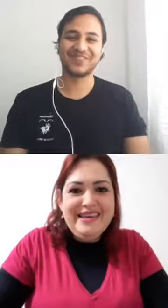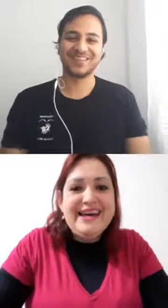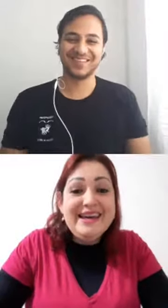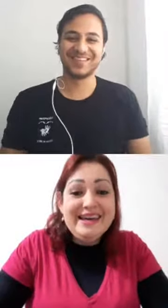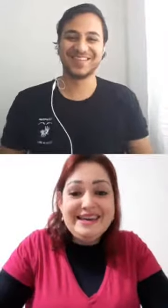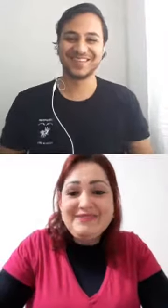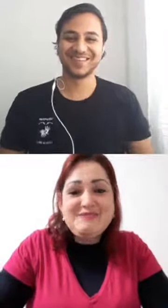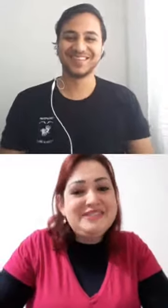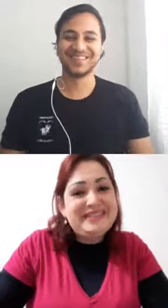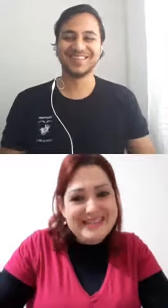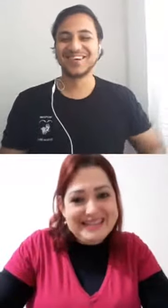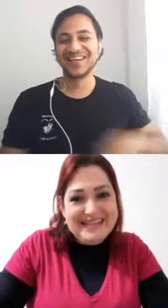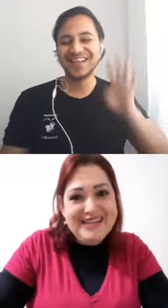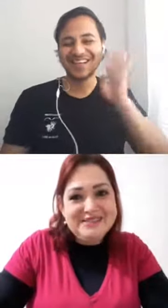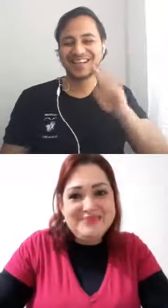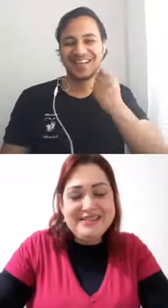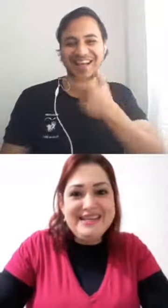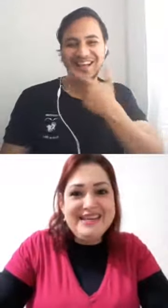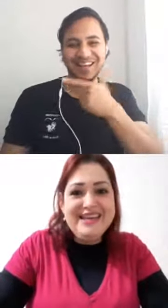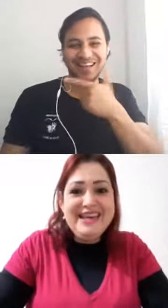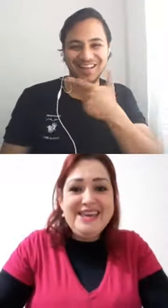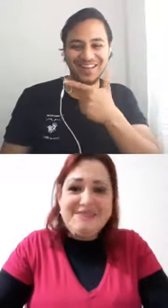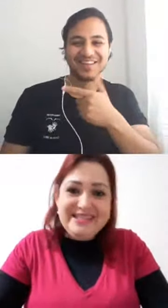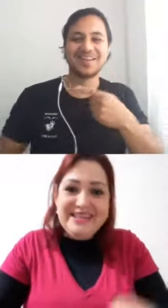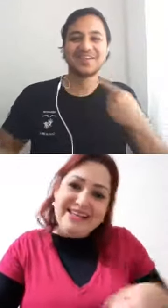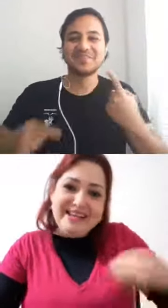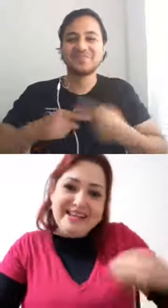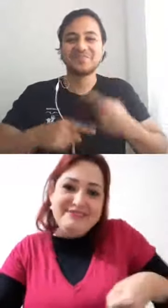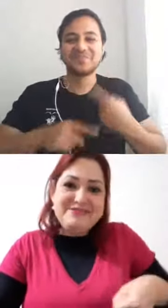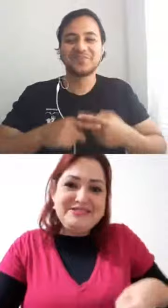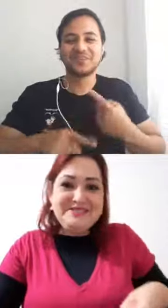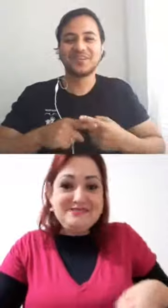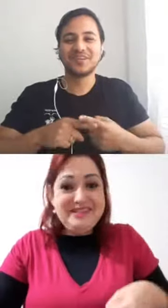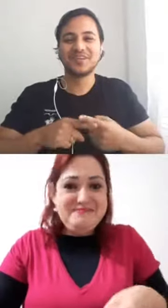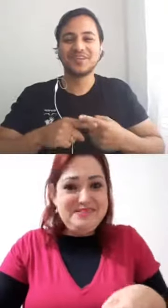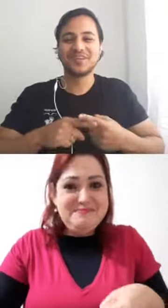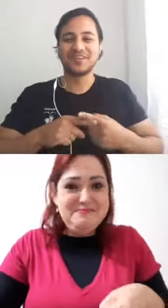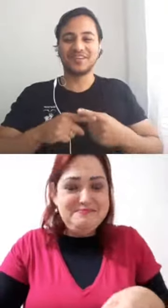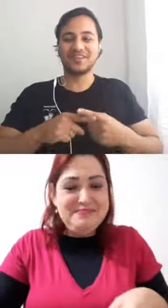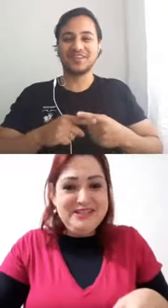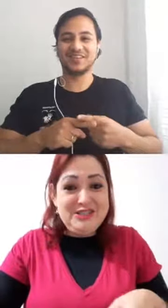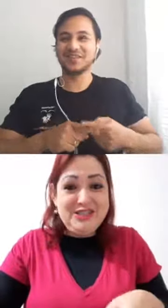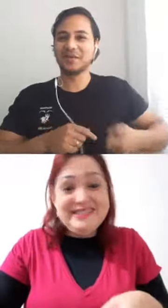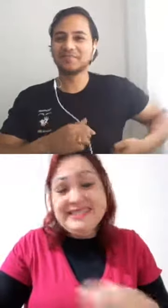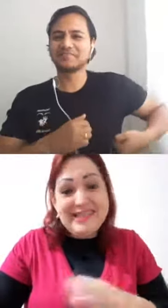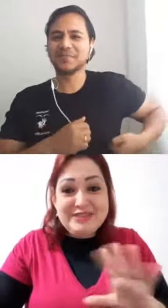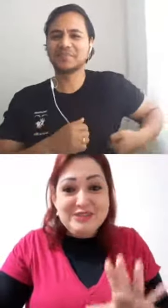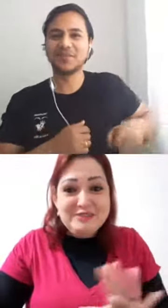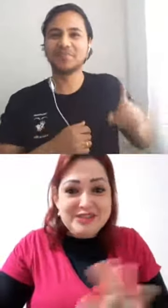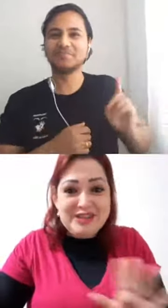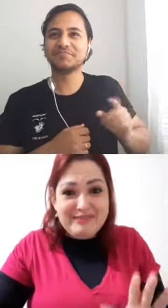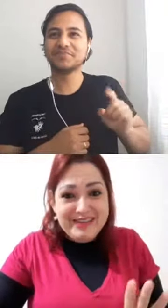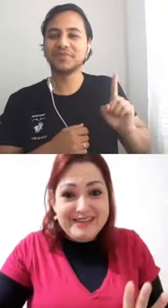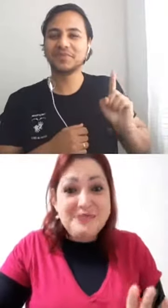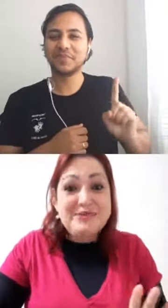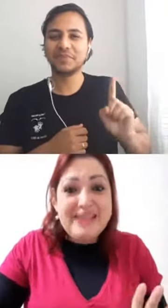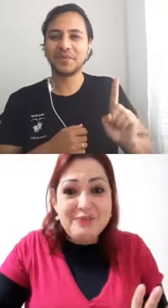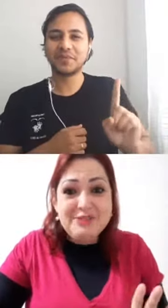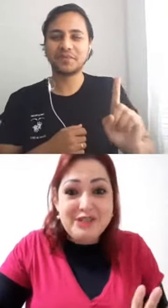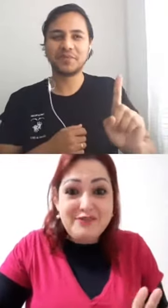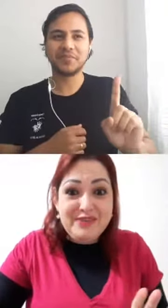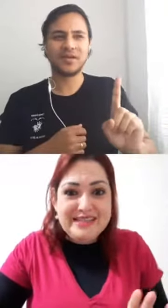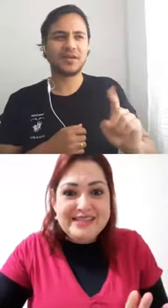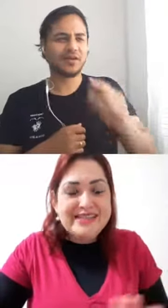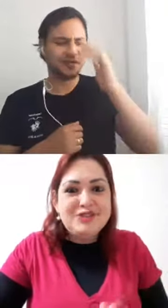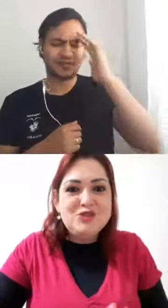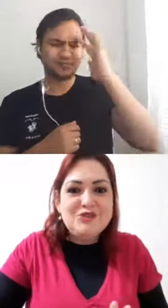E foi muito engraçado, porque eu entrei, né, segurando a minha pastinha assim, e ele nunca imaginava que ia ter um intérprete